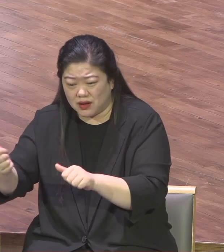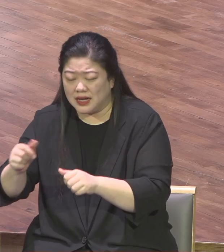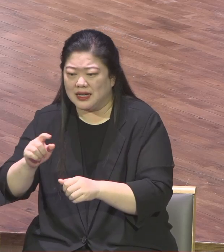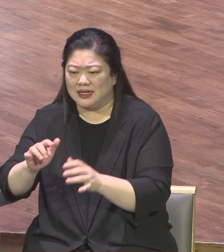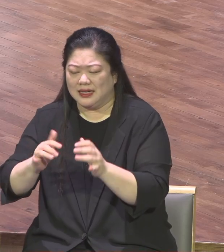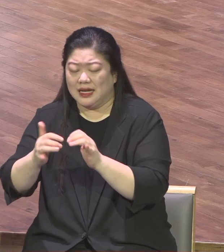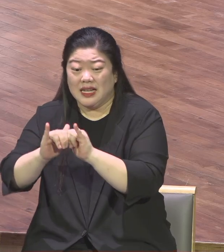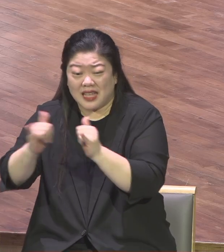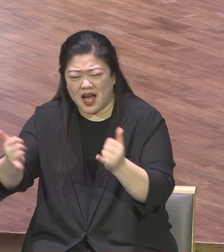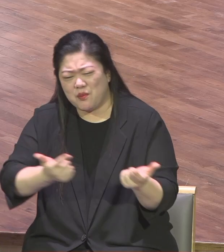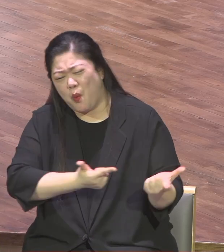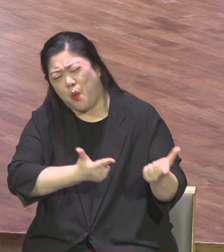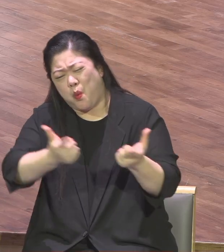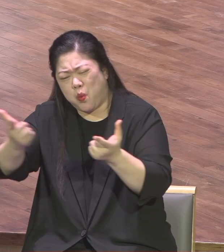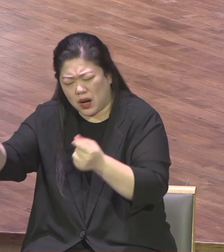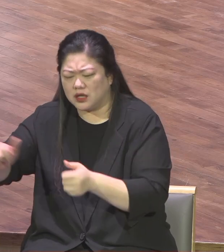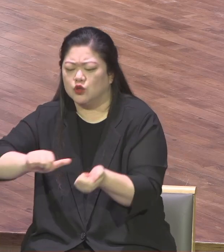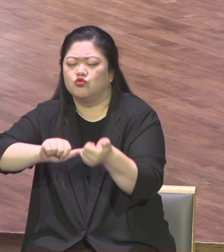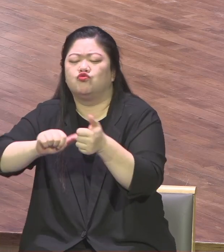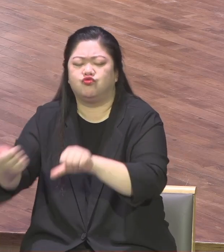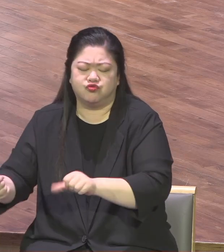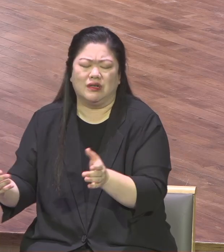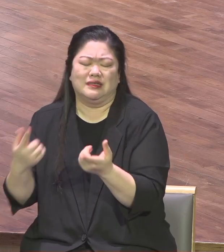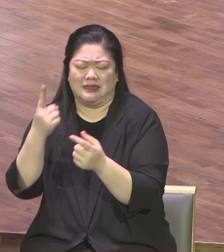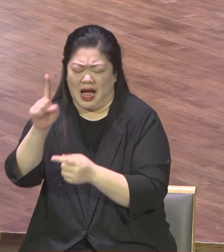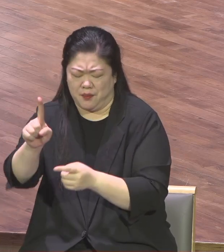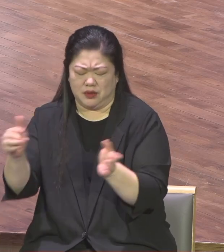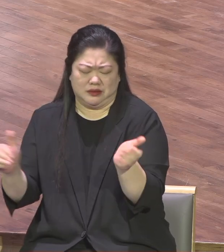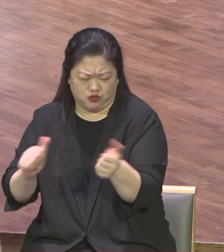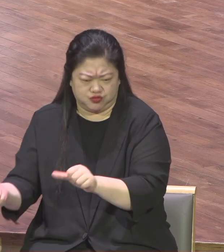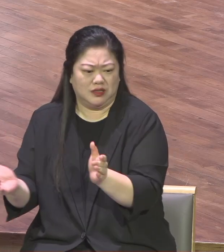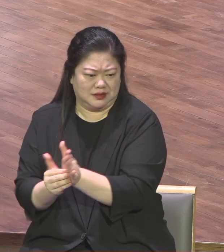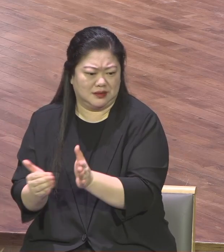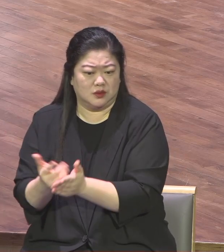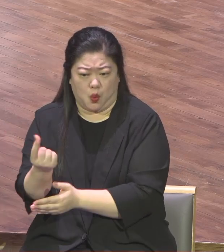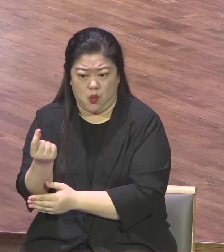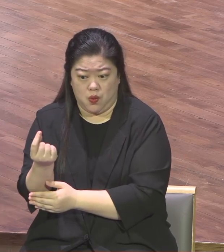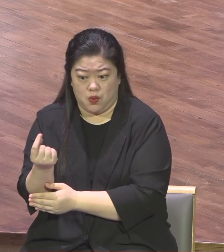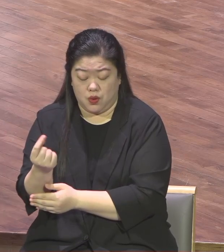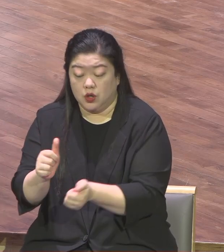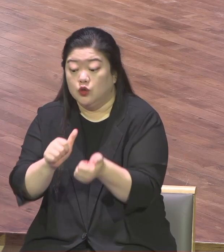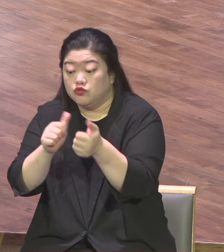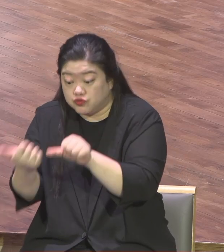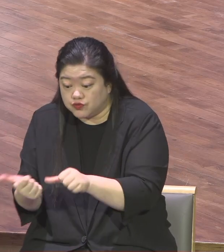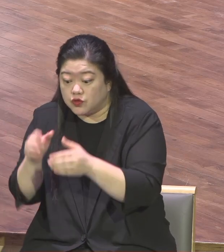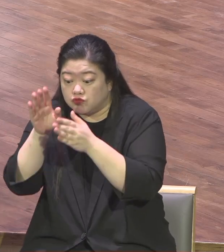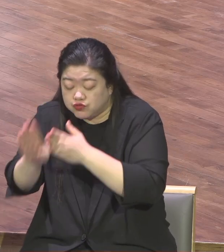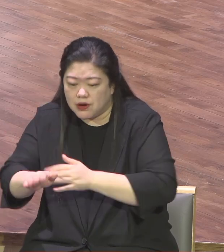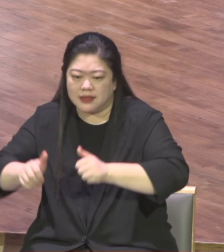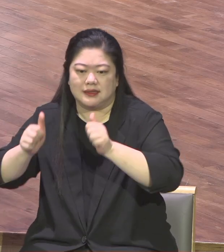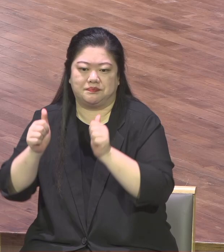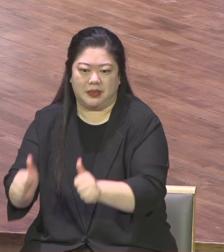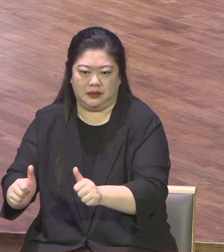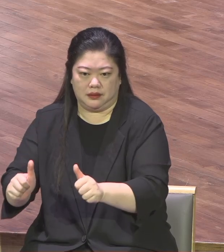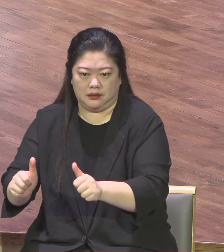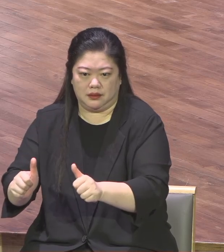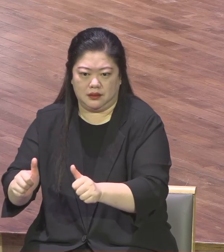정한 것이요 그 후에는 심판이 있다 그랬습니다. 이 심판이 바로 치명적인